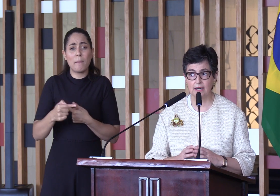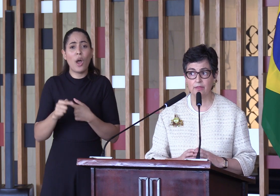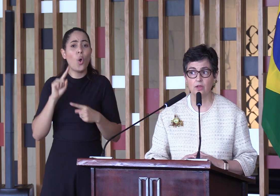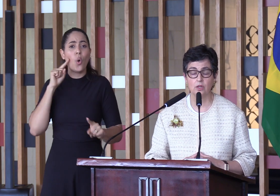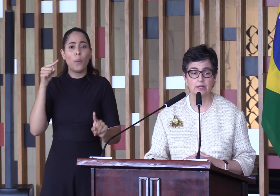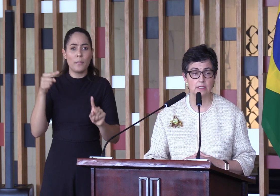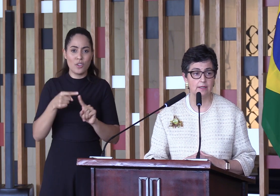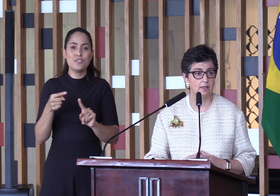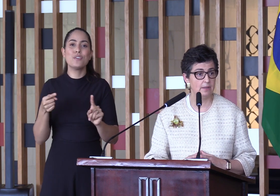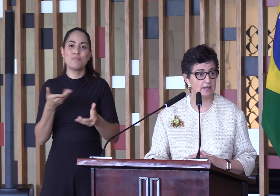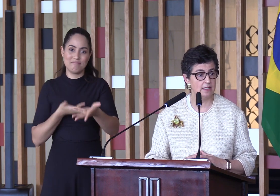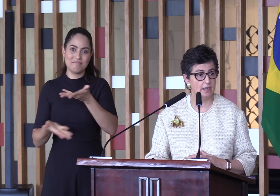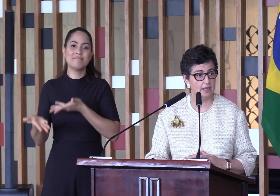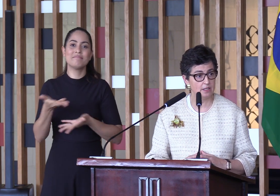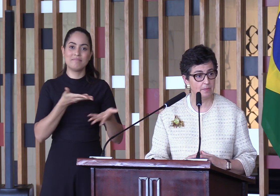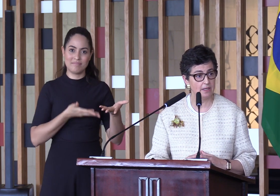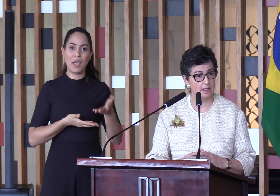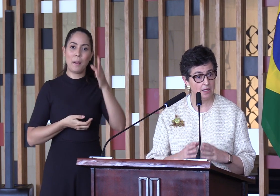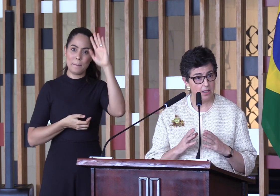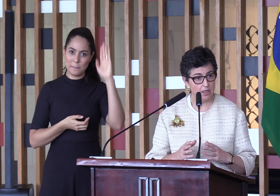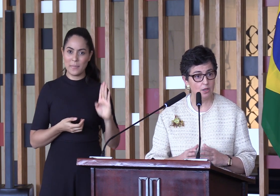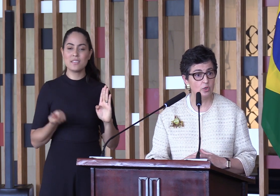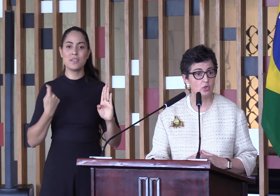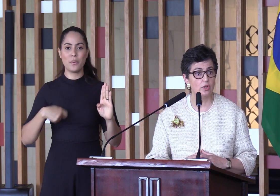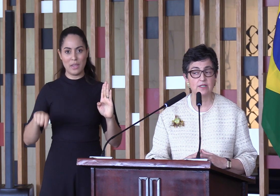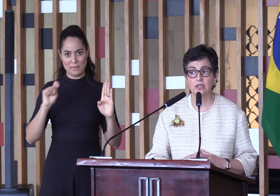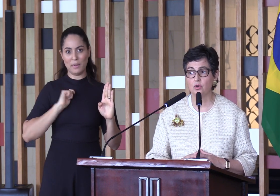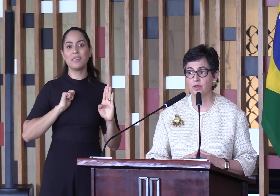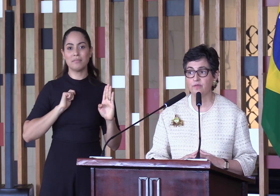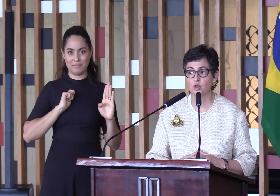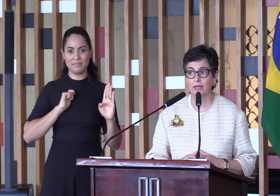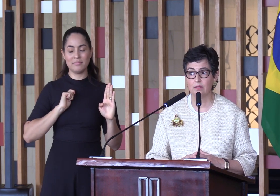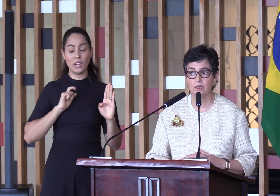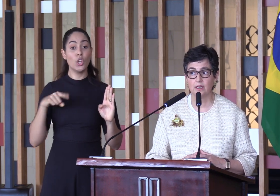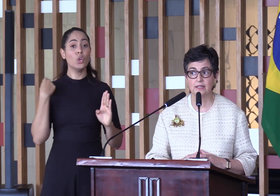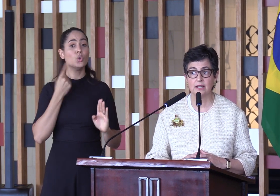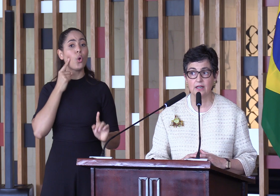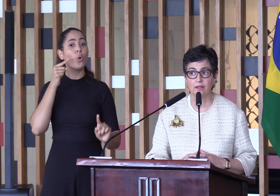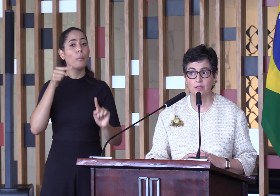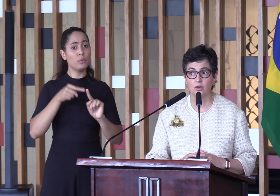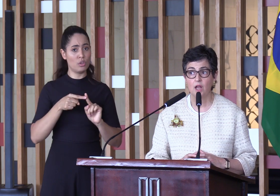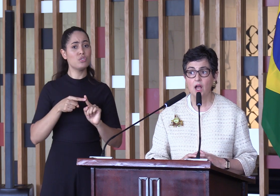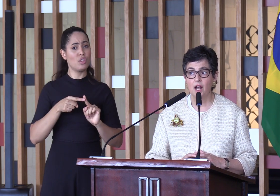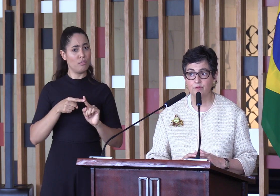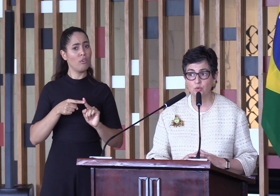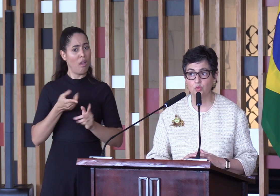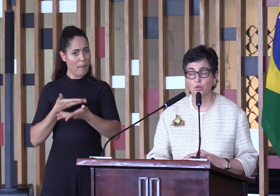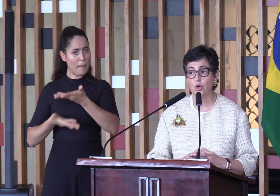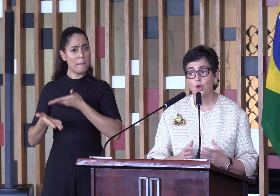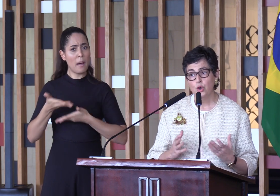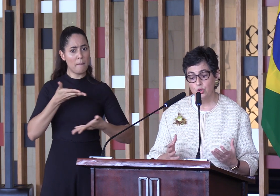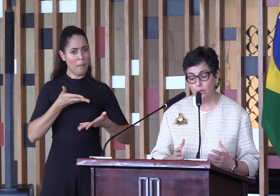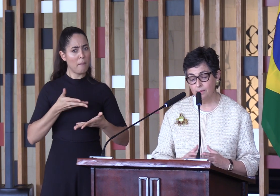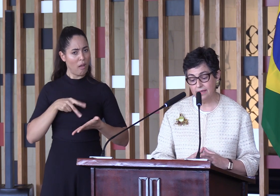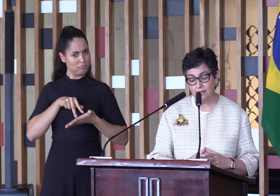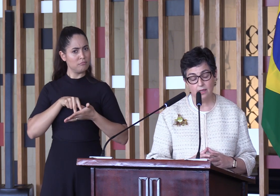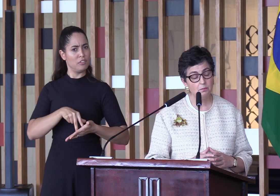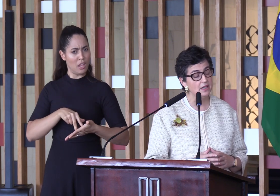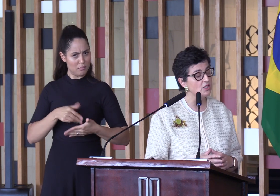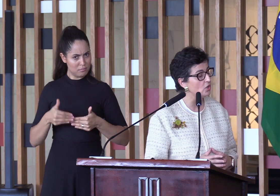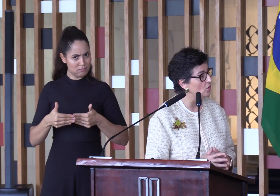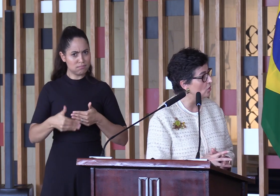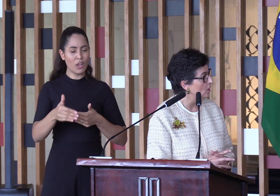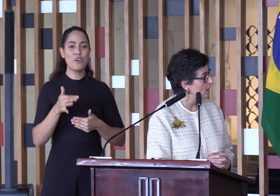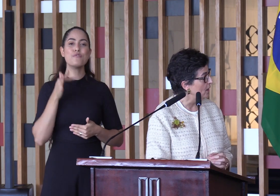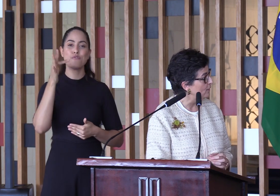das relações entre Brasil e a España, e do nosso deseo de fortalecer esta relação a futuro. Novamente,